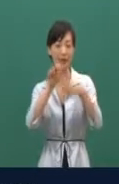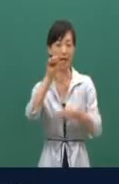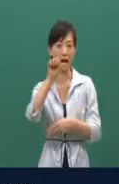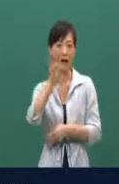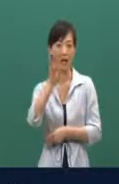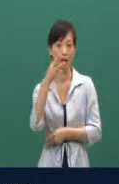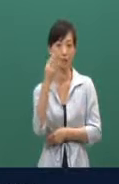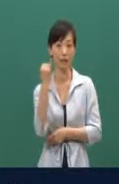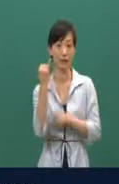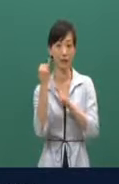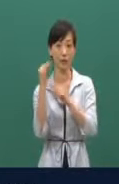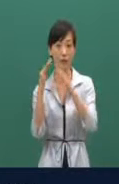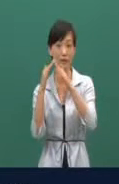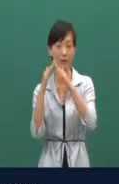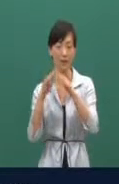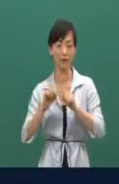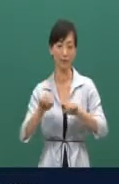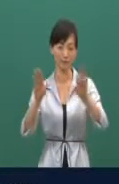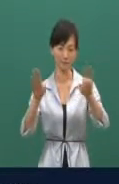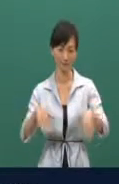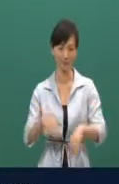中井明美さんが